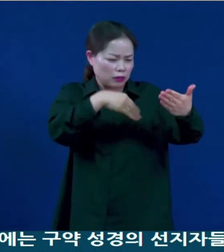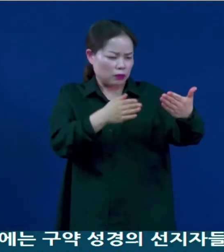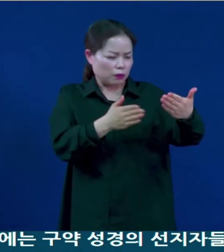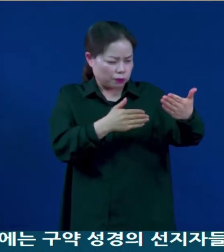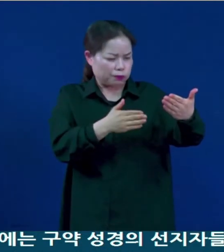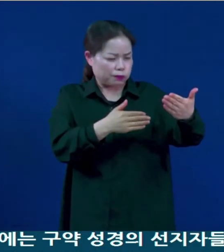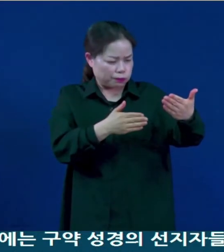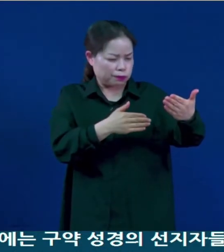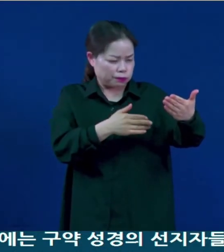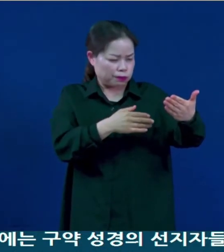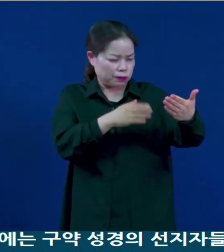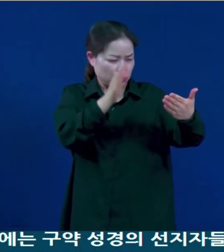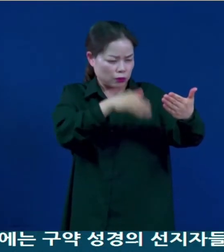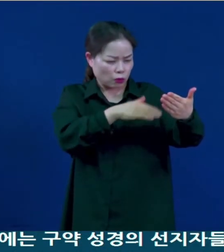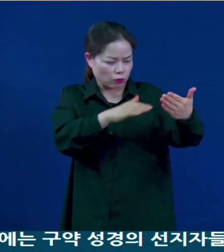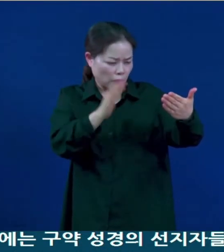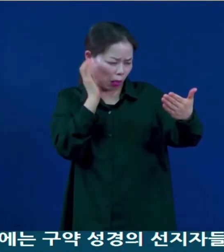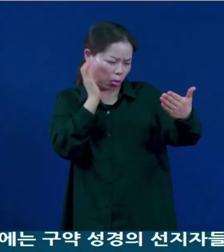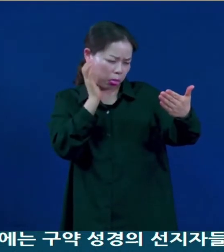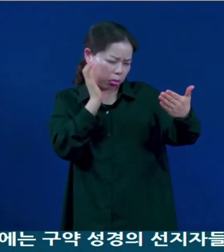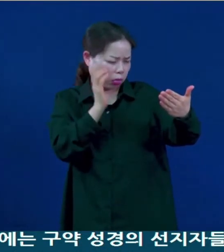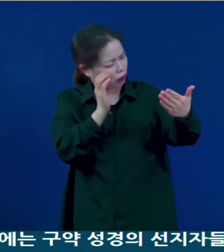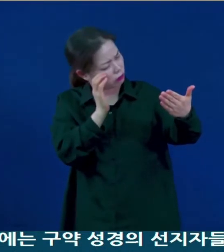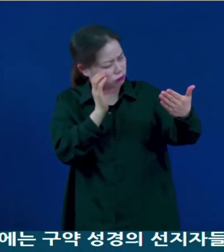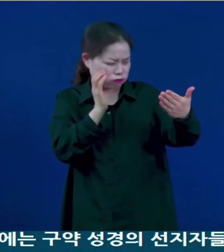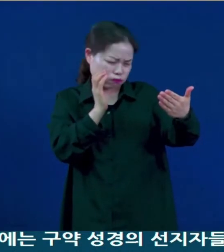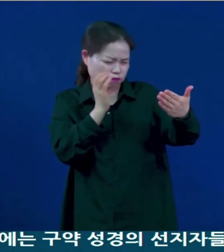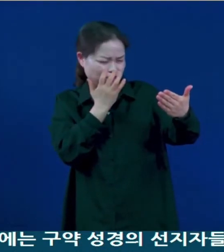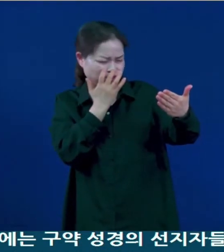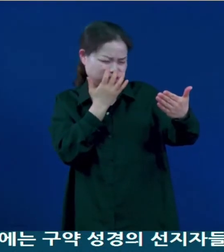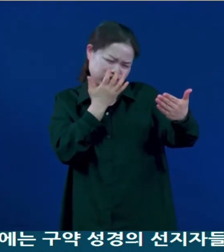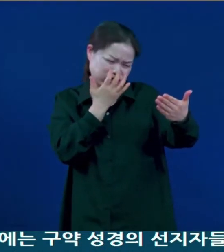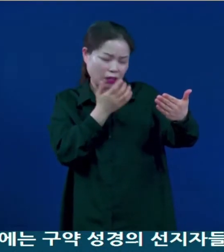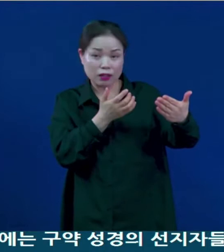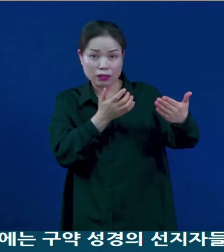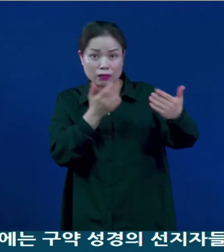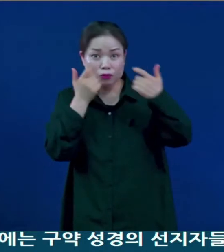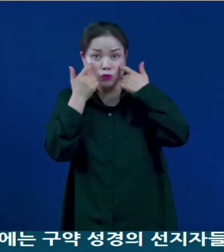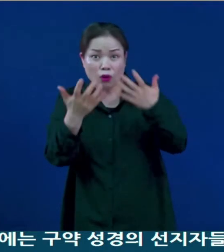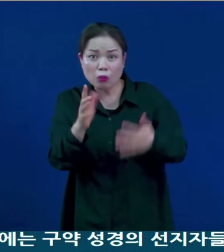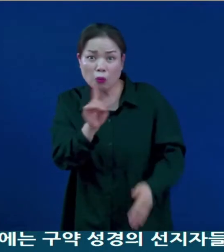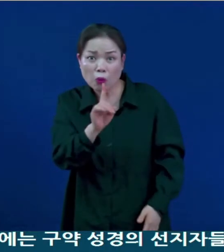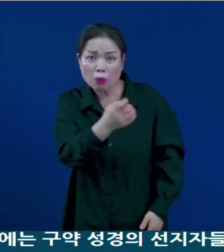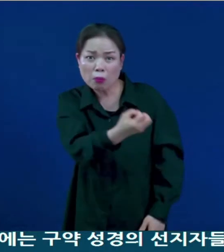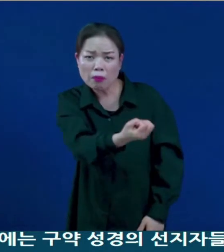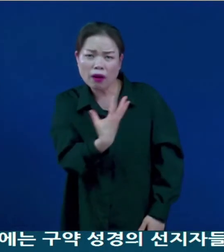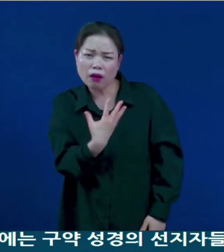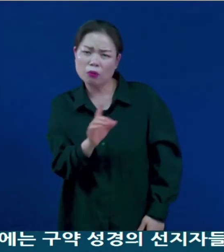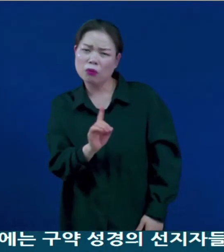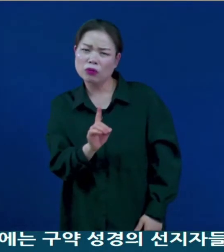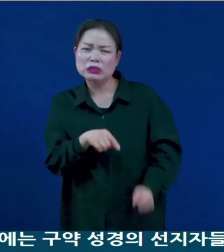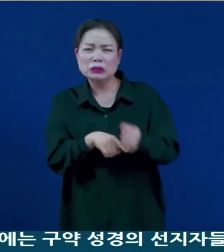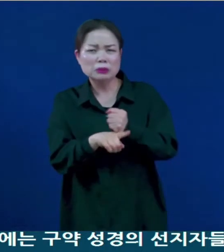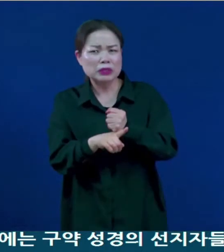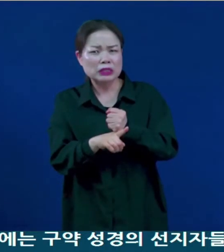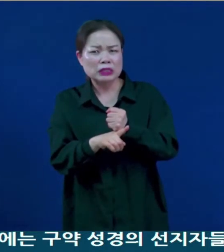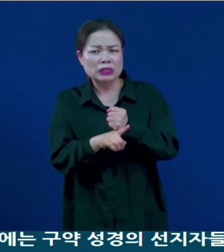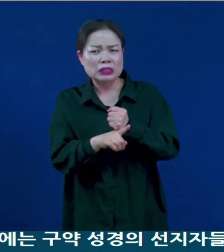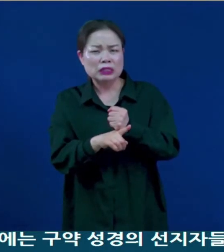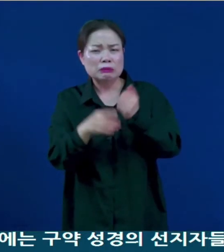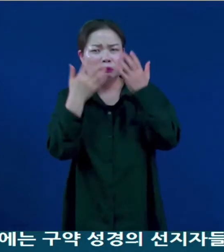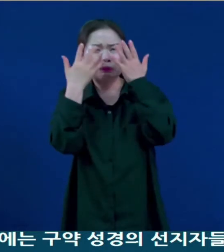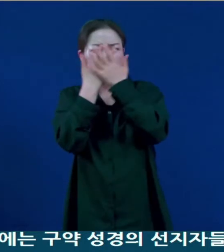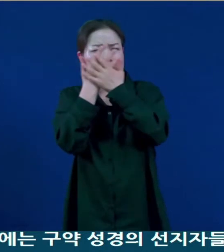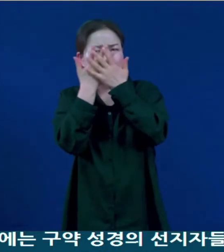성도들에게 뭔가 헷갈리는 느낌을 주기도 하고, 정확히 무엇을 말하는 것인지 잘 알아듣기